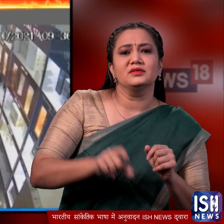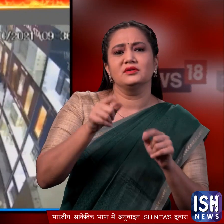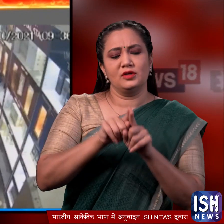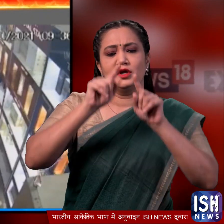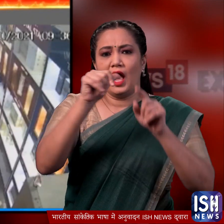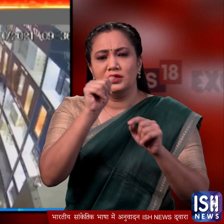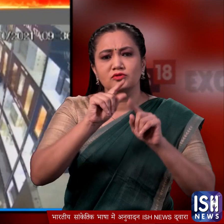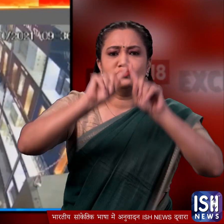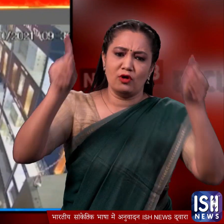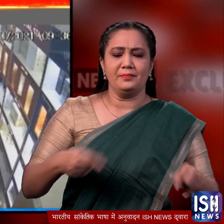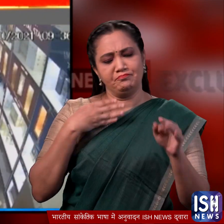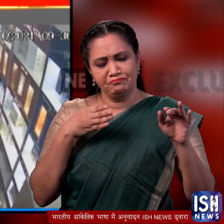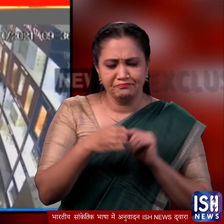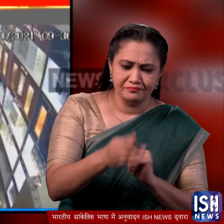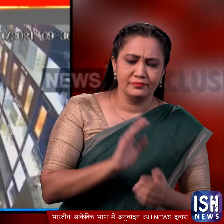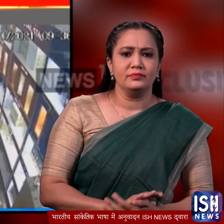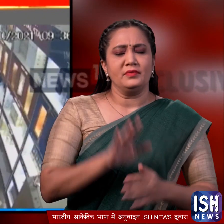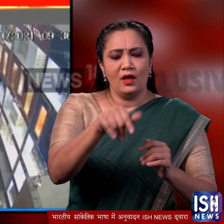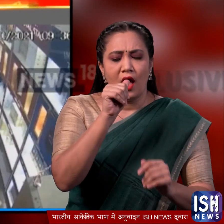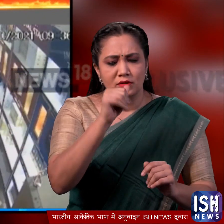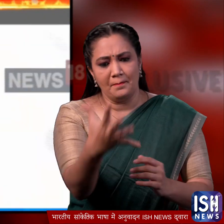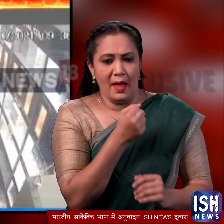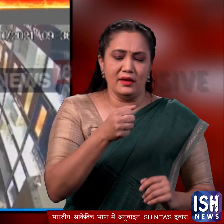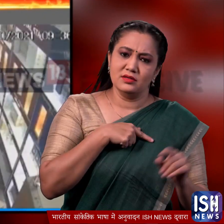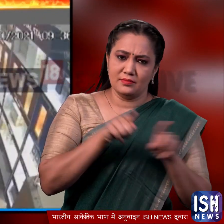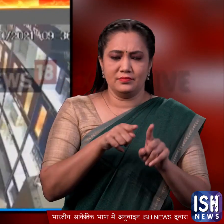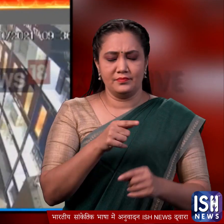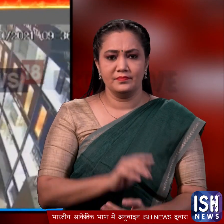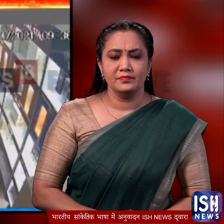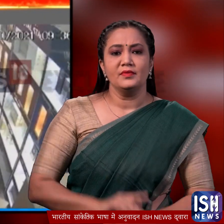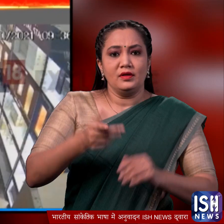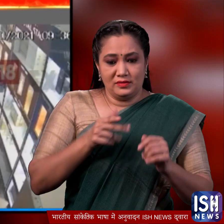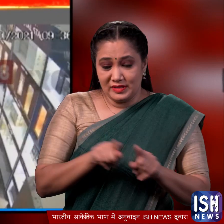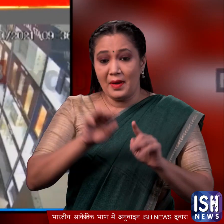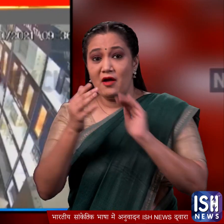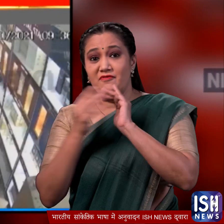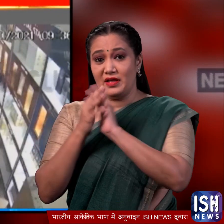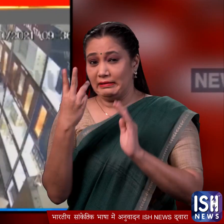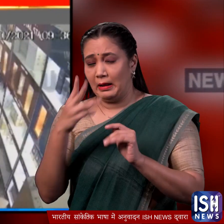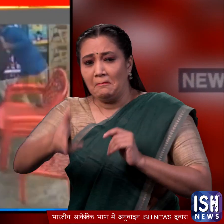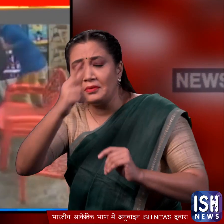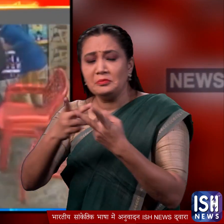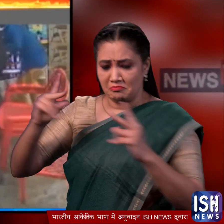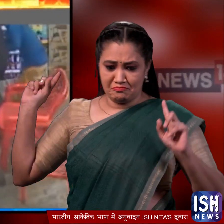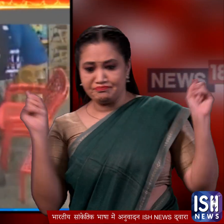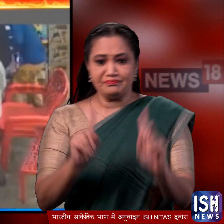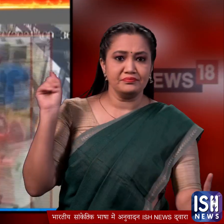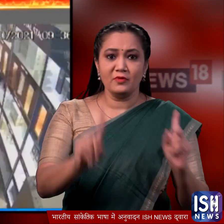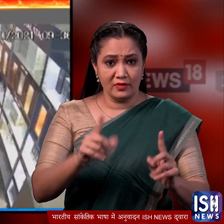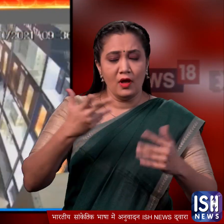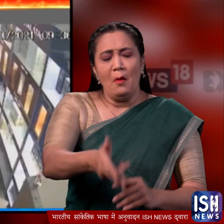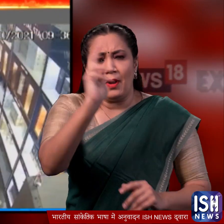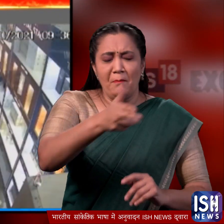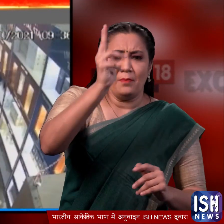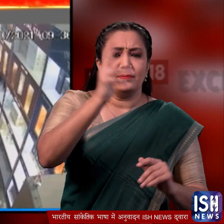बदमाश शराब की दुकान पर पहुंचा और उसने दुकानदार से शराब खरीदी। इसी बीच हथियार लिए उसके 3 और साथी वहां पहुंच गए और ताबड़तोड़